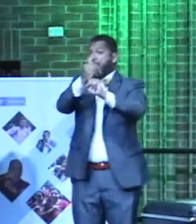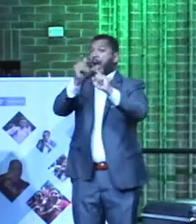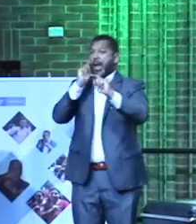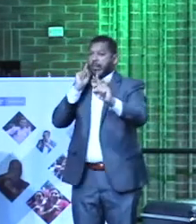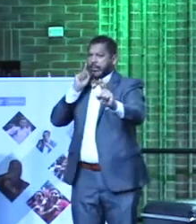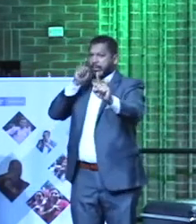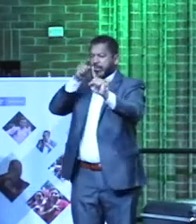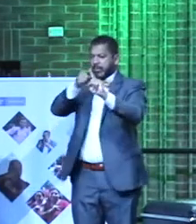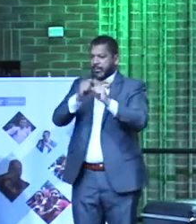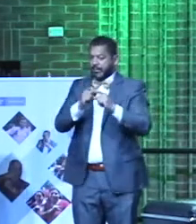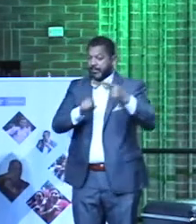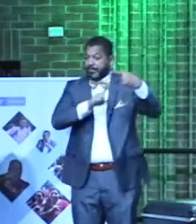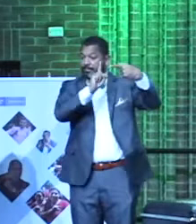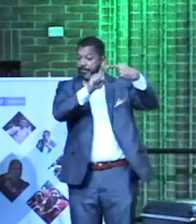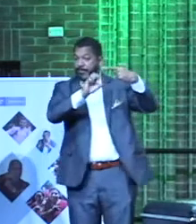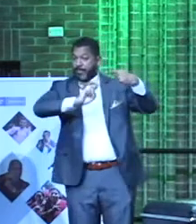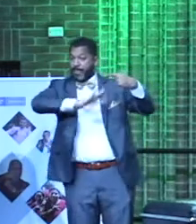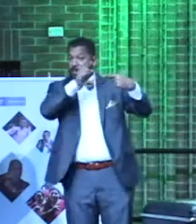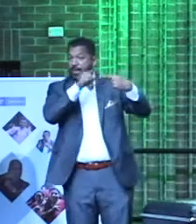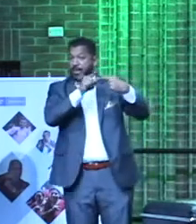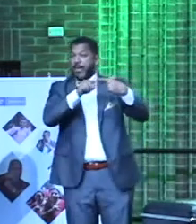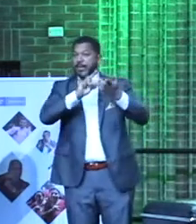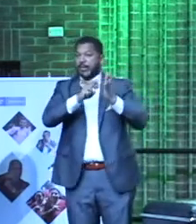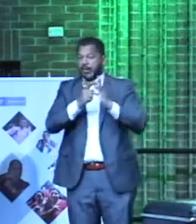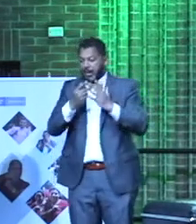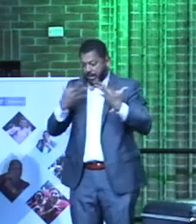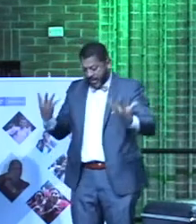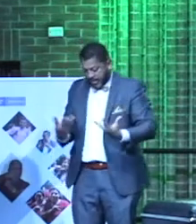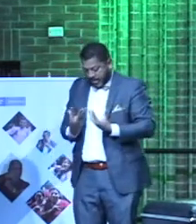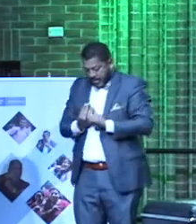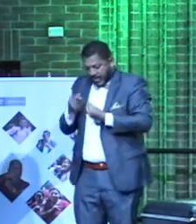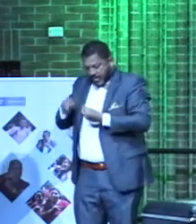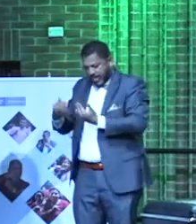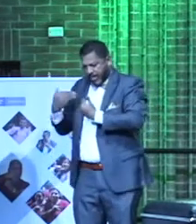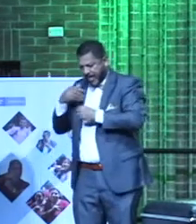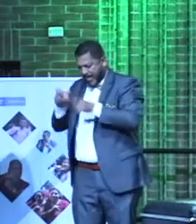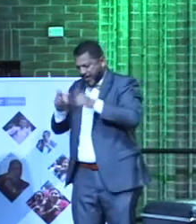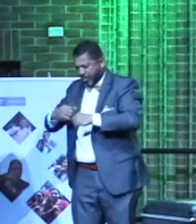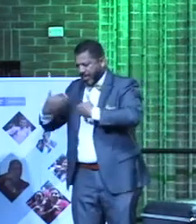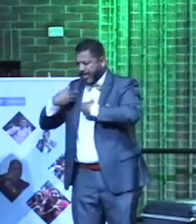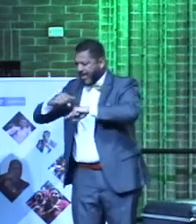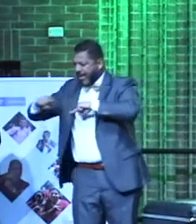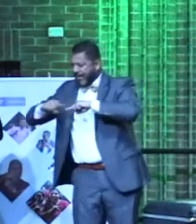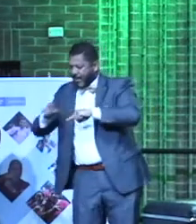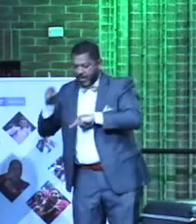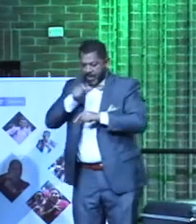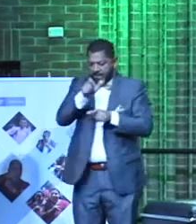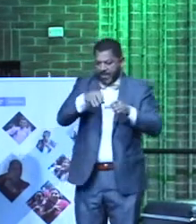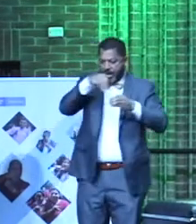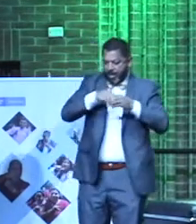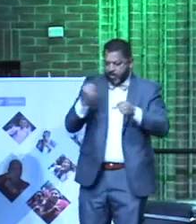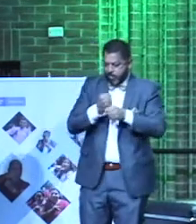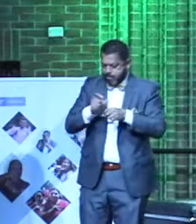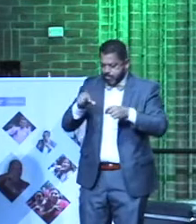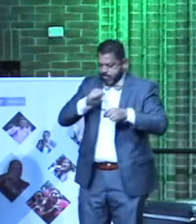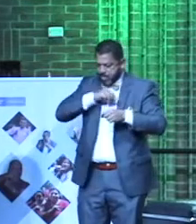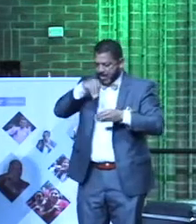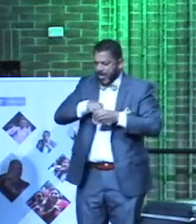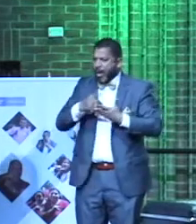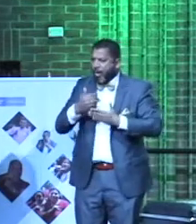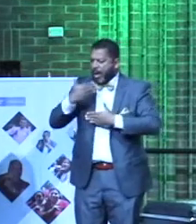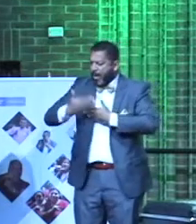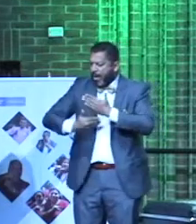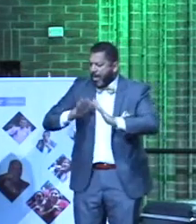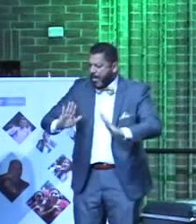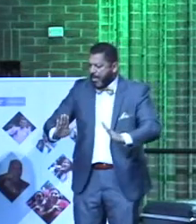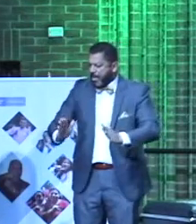quisimos trazar. El primero, por supuesto, era que la maquinaria administrativa y las áreas de apoyo del instituto funcionaran cada vez mejor. Si esas áreas de